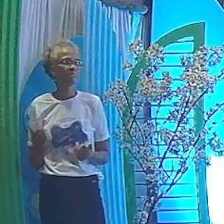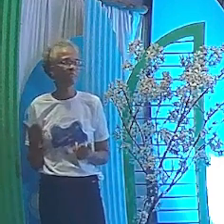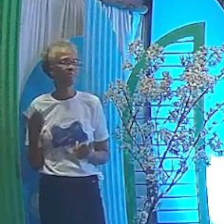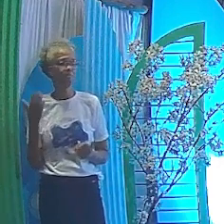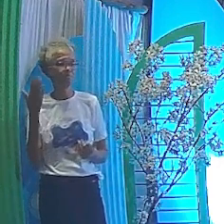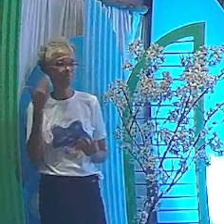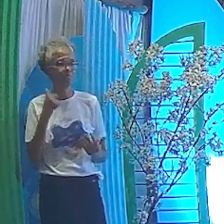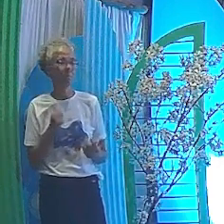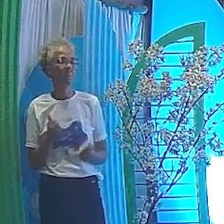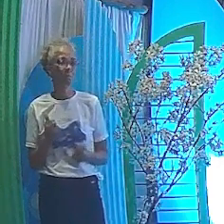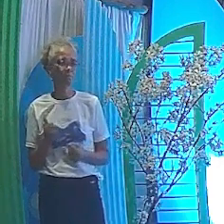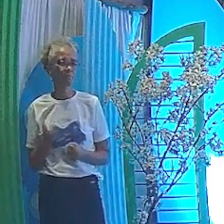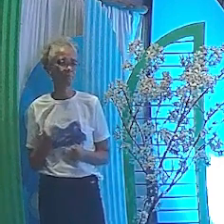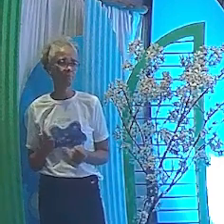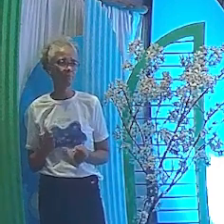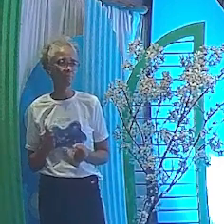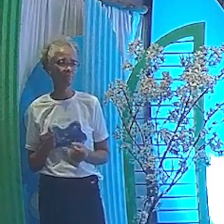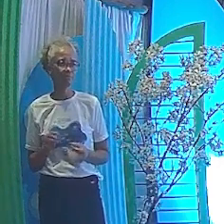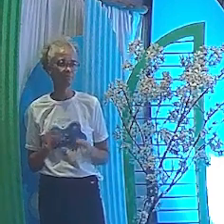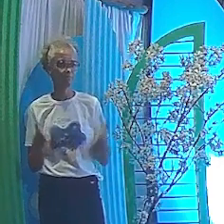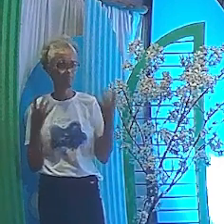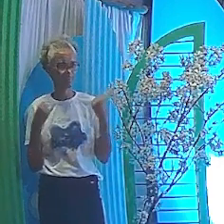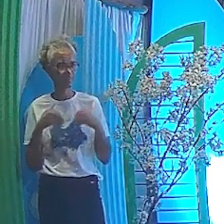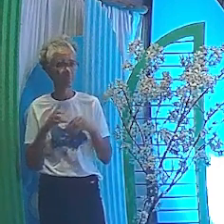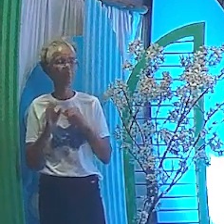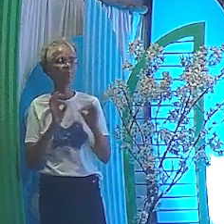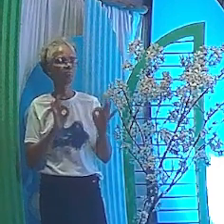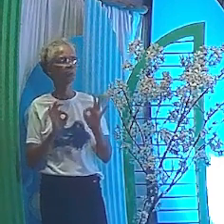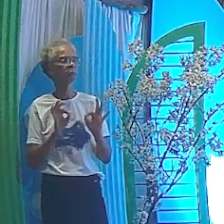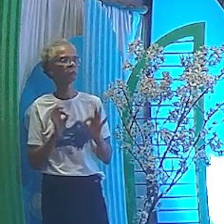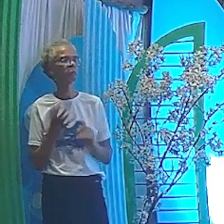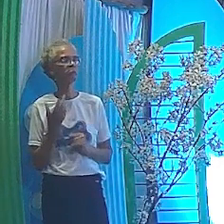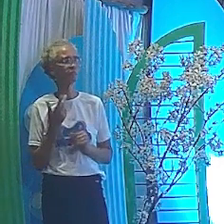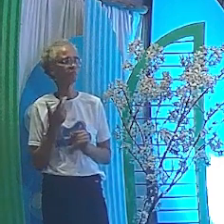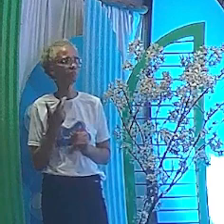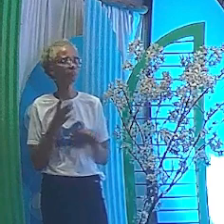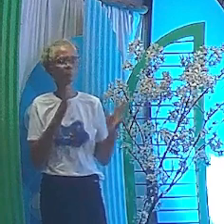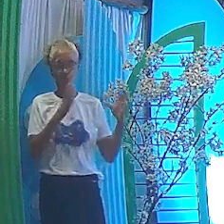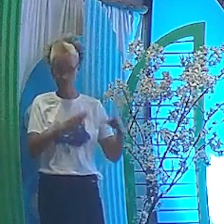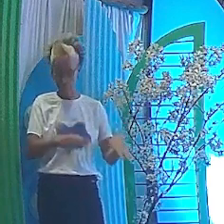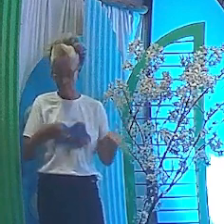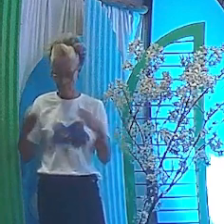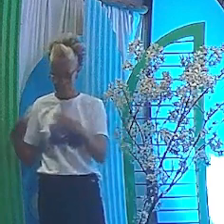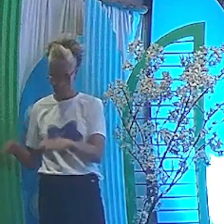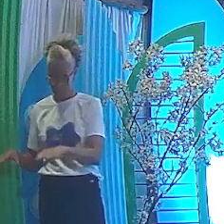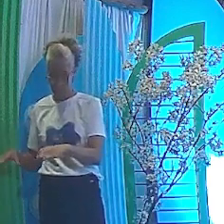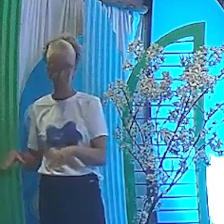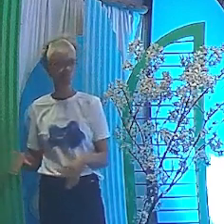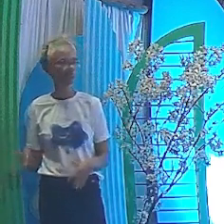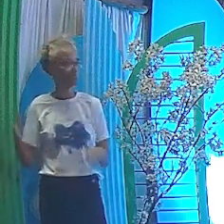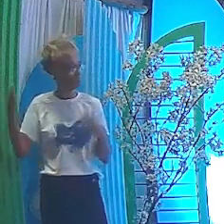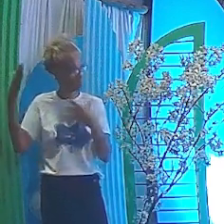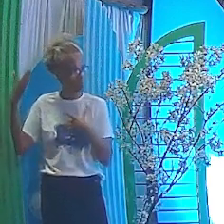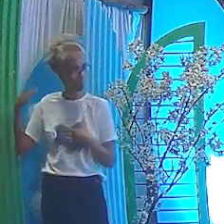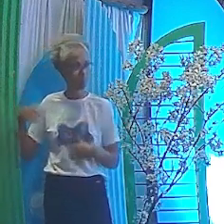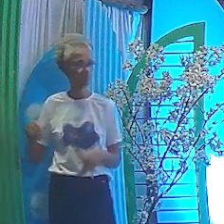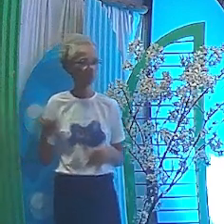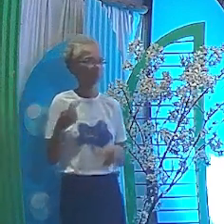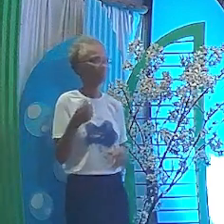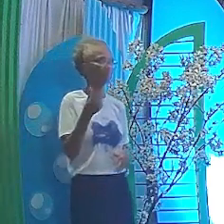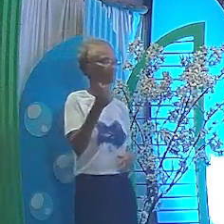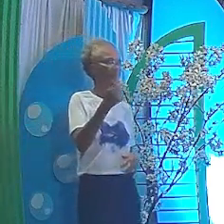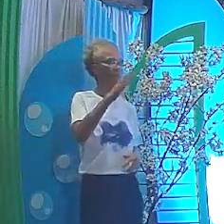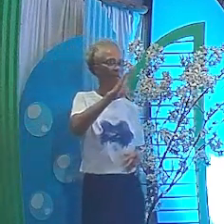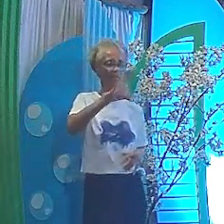tem uma novidade, né, no espaço que eu faço a curadoria, que eu estou no mesmo espaço físico que esse colega maravilhoso aqui, que faz a